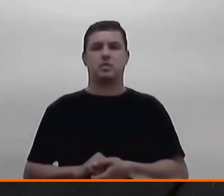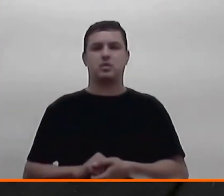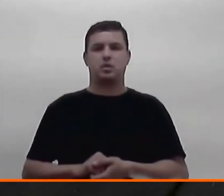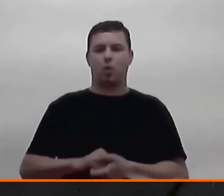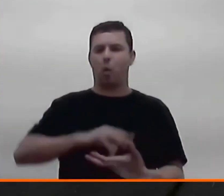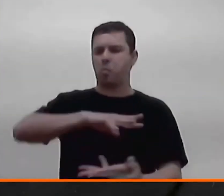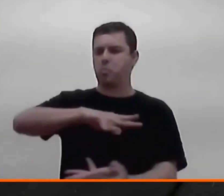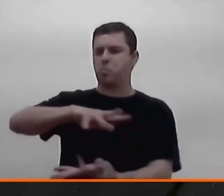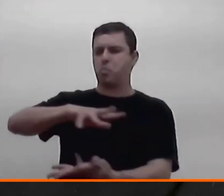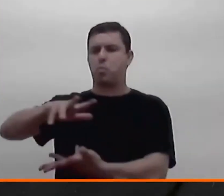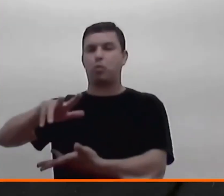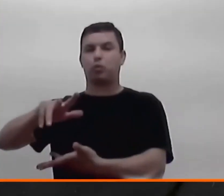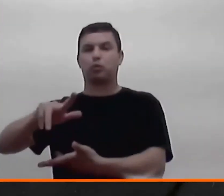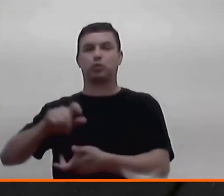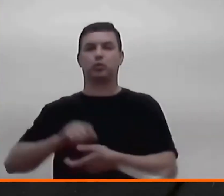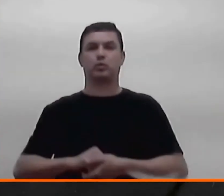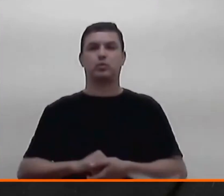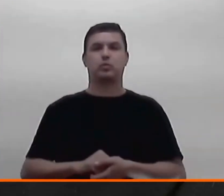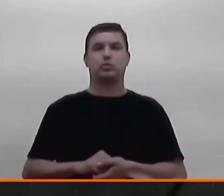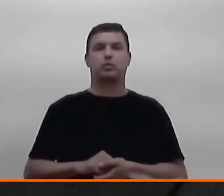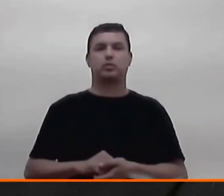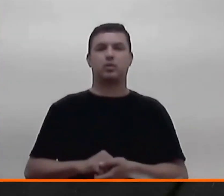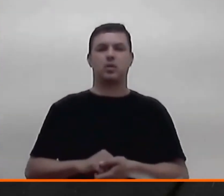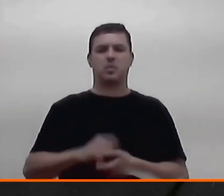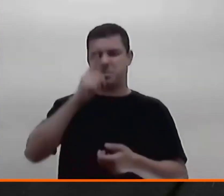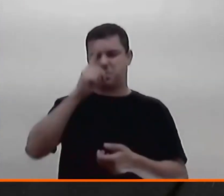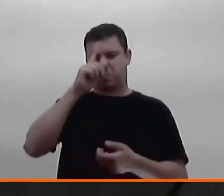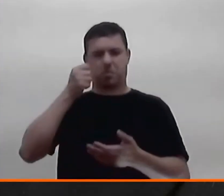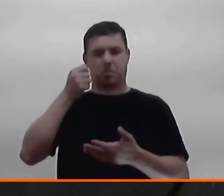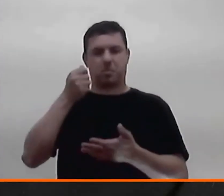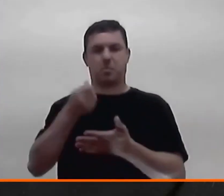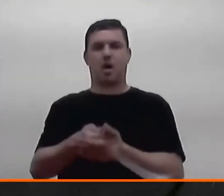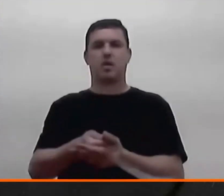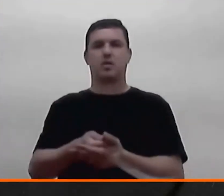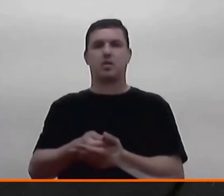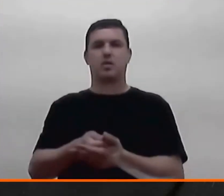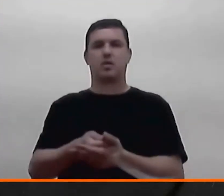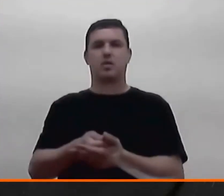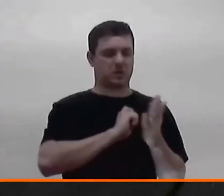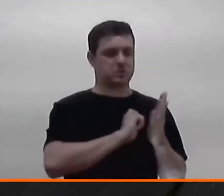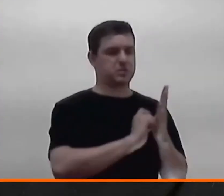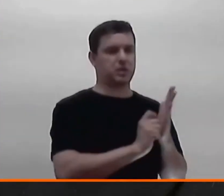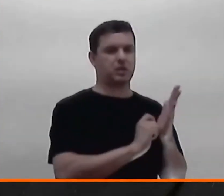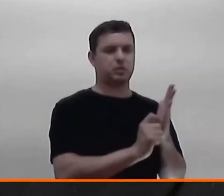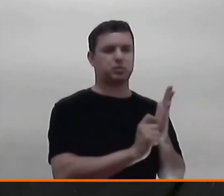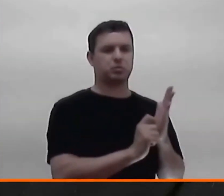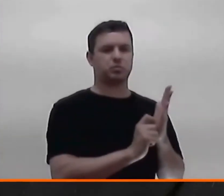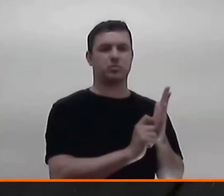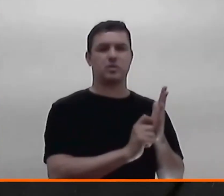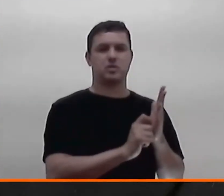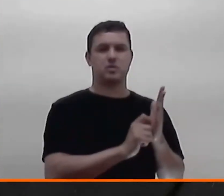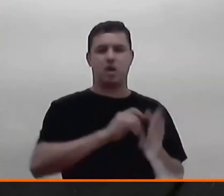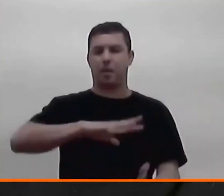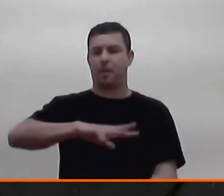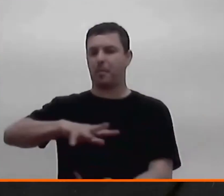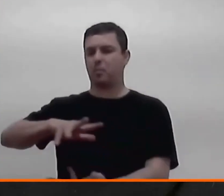tua possessão. Já está escrito que essa terra é de Deus.